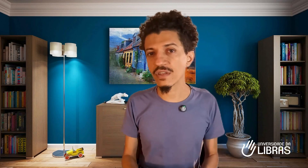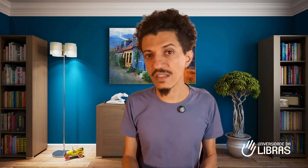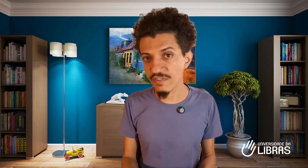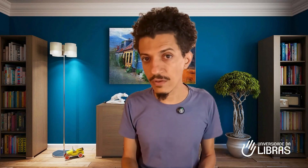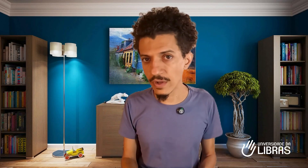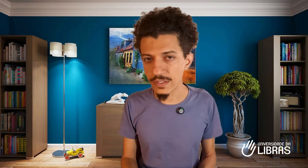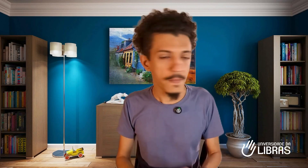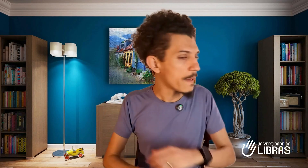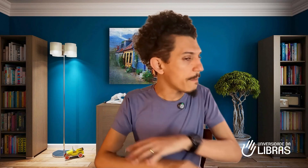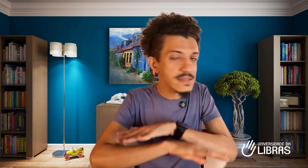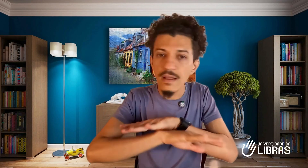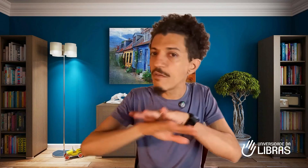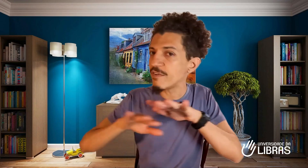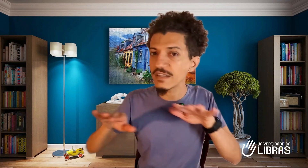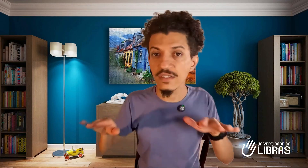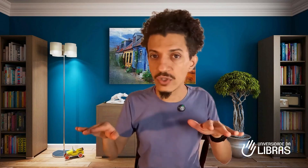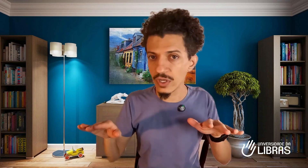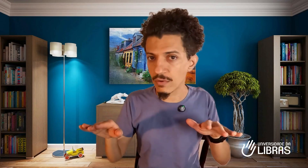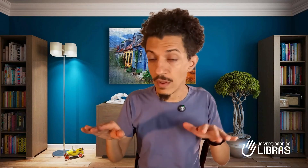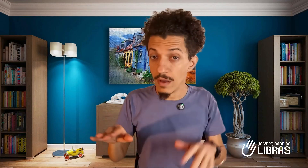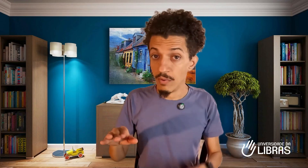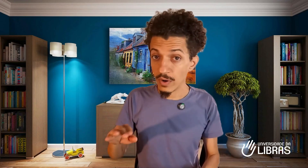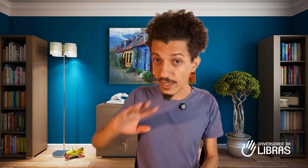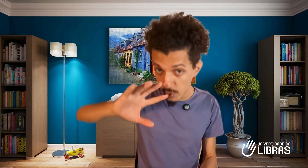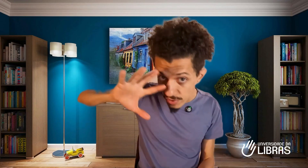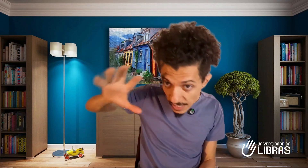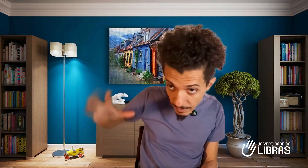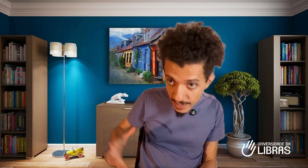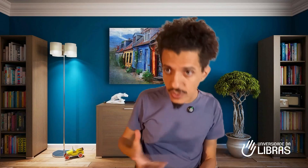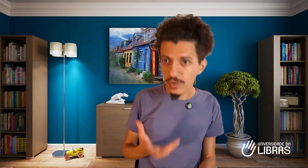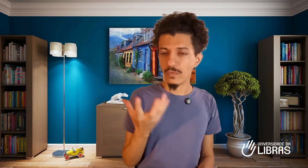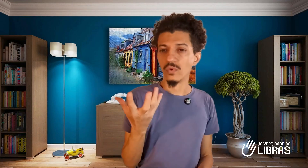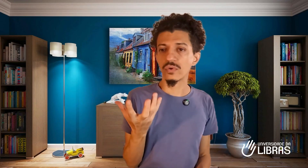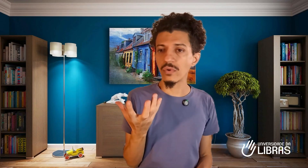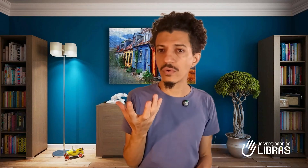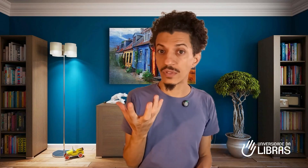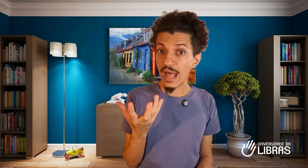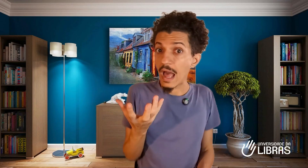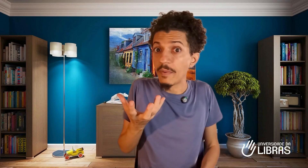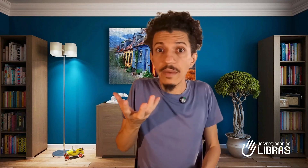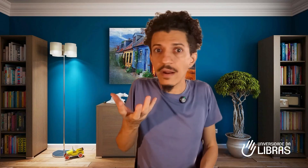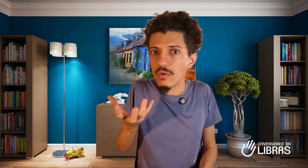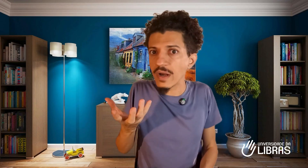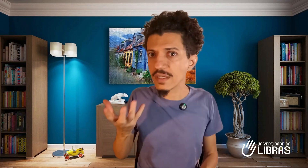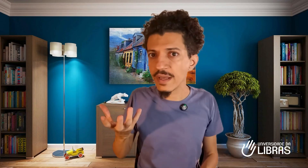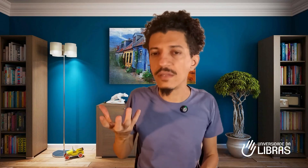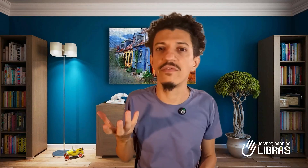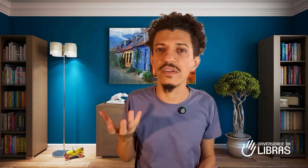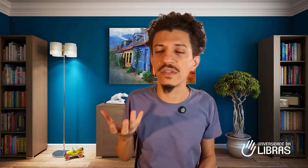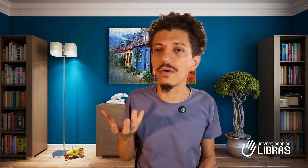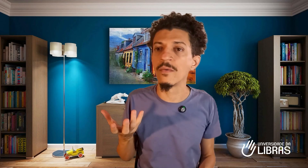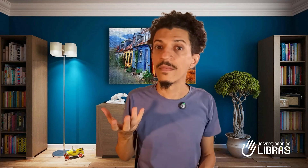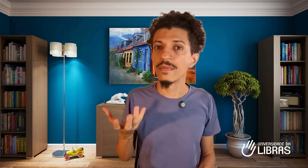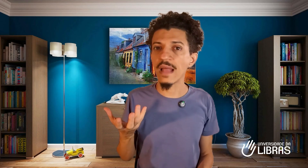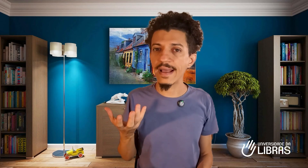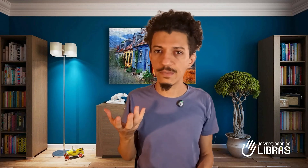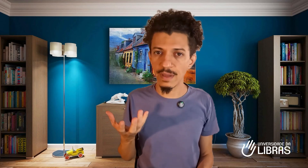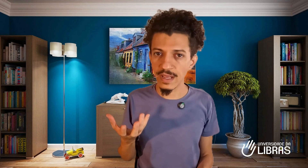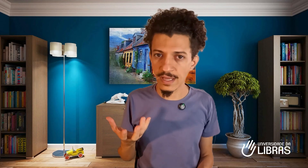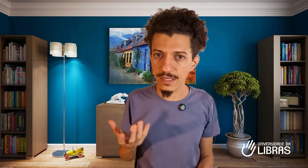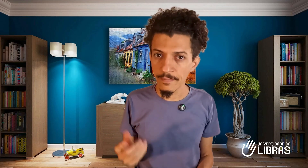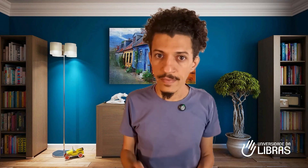vai ver os classificadores, mas não faz sentido, porque justamente nos surdos é a primeira coisa que eles vivenciam